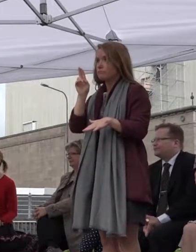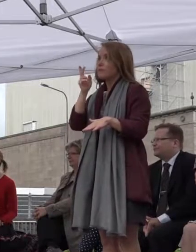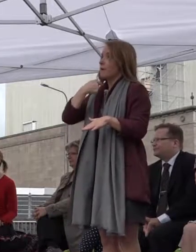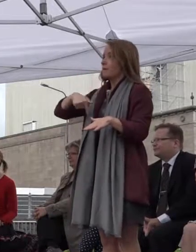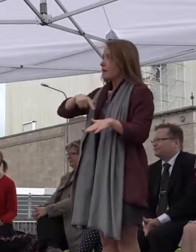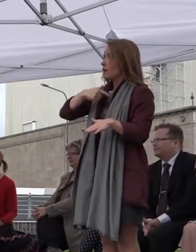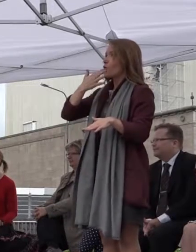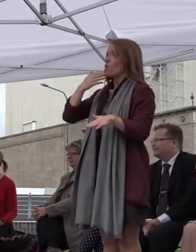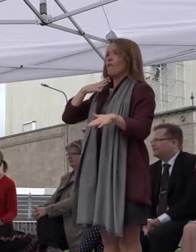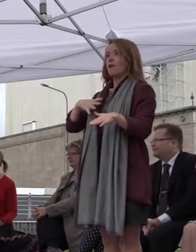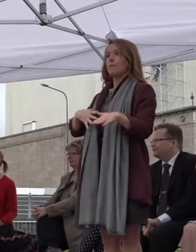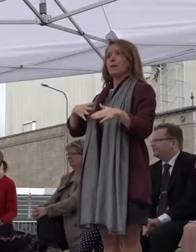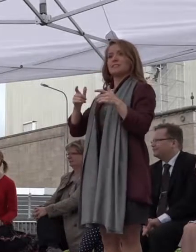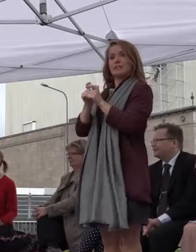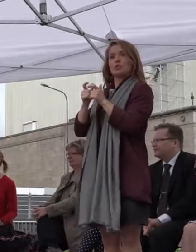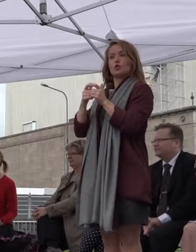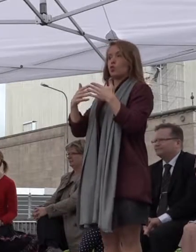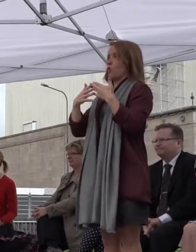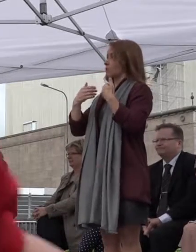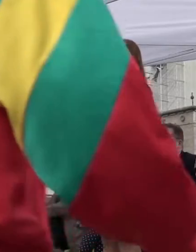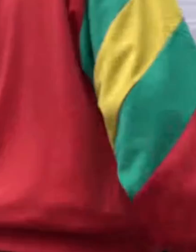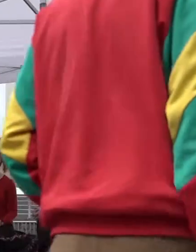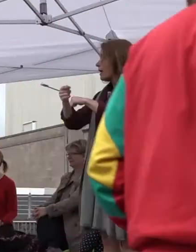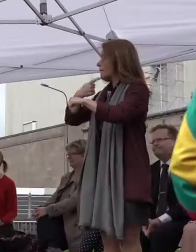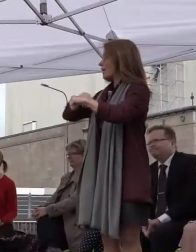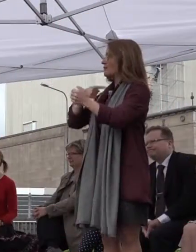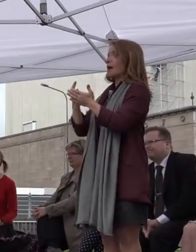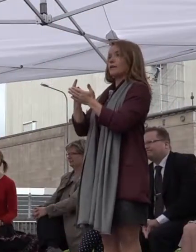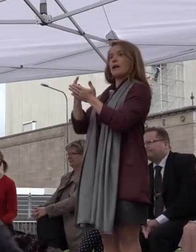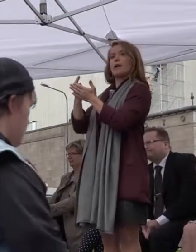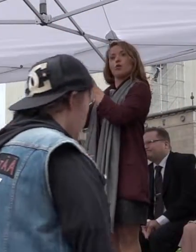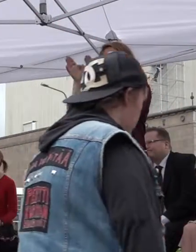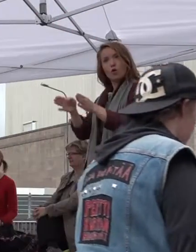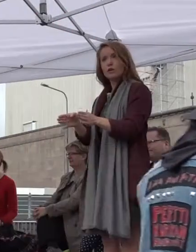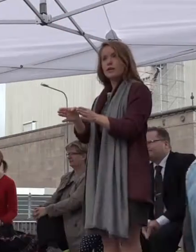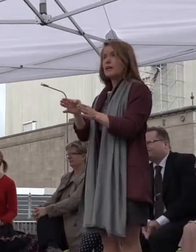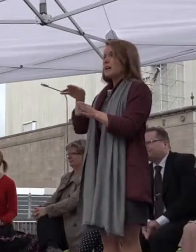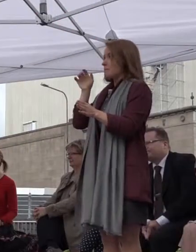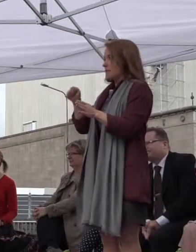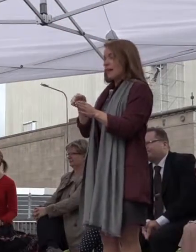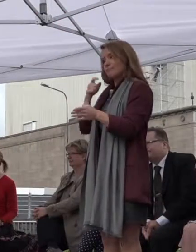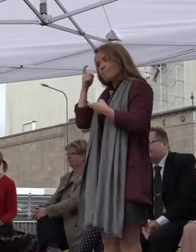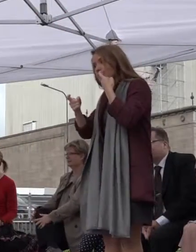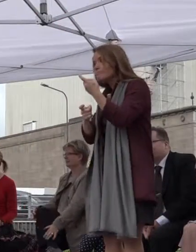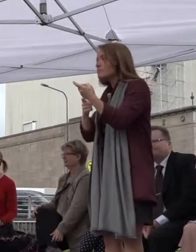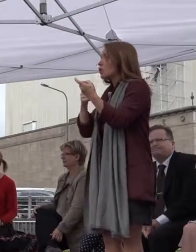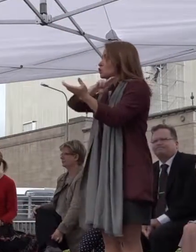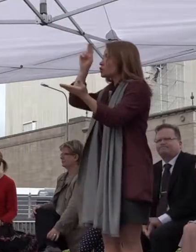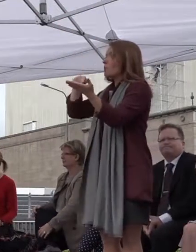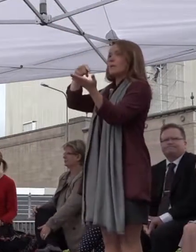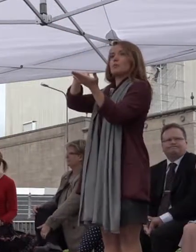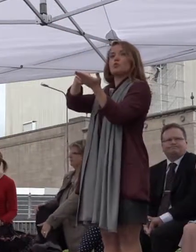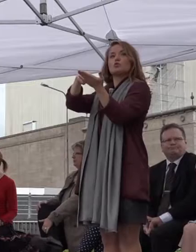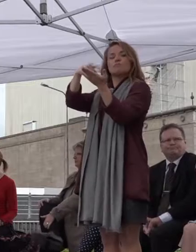työtä tekevillä ihmisillä on merkittävä rooli, että me teemme tämän sopimuksen tutuksi ja